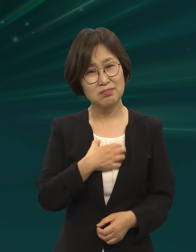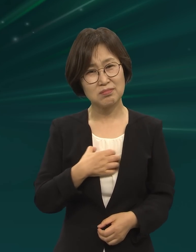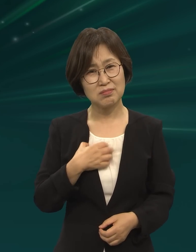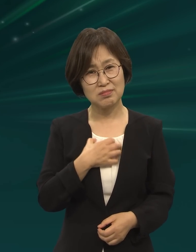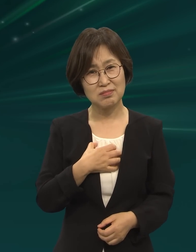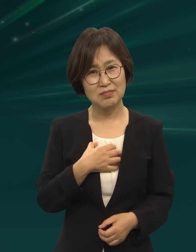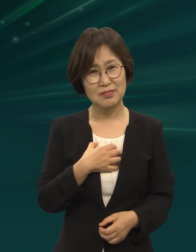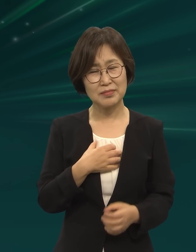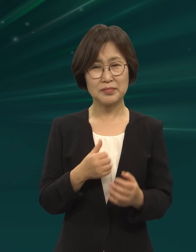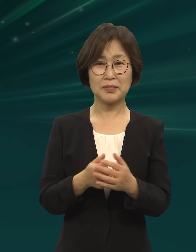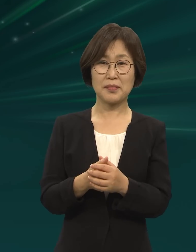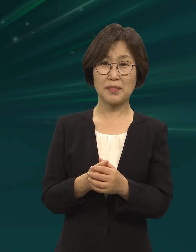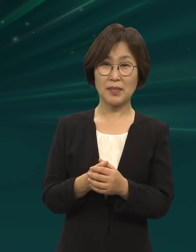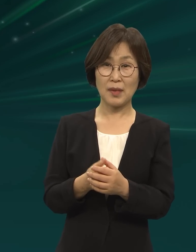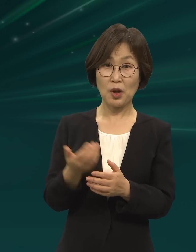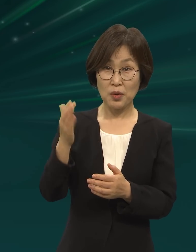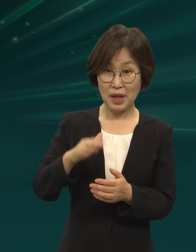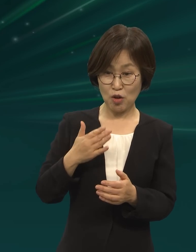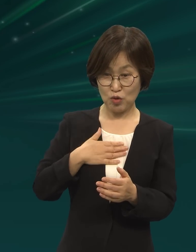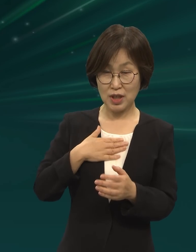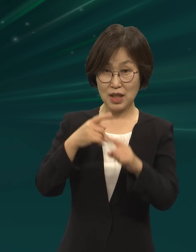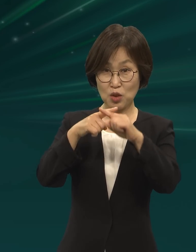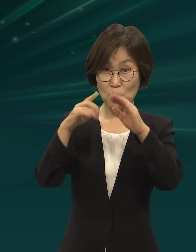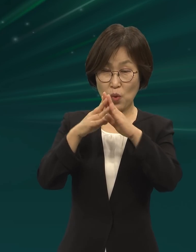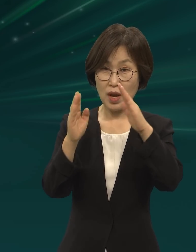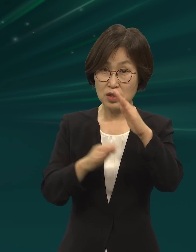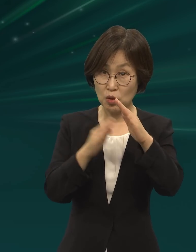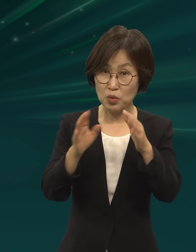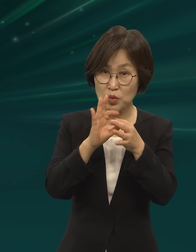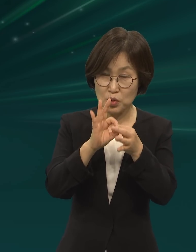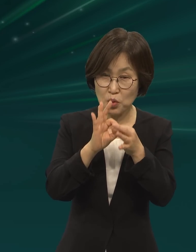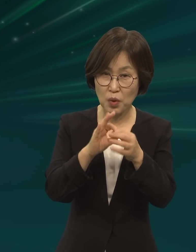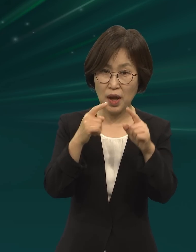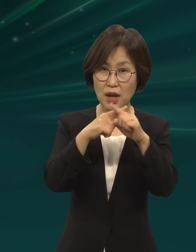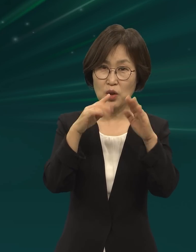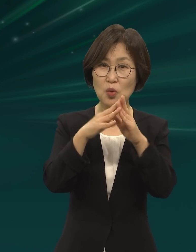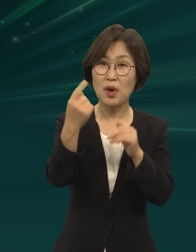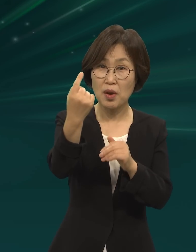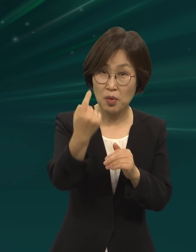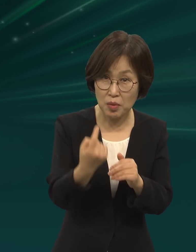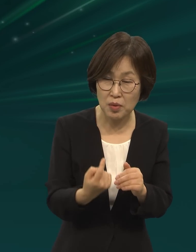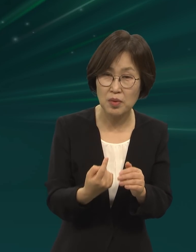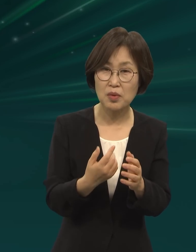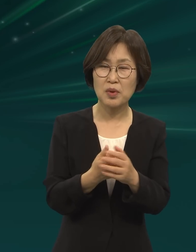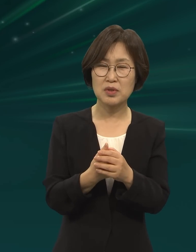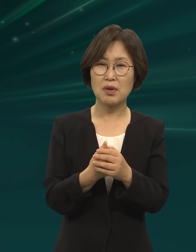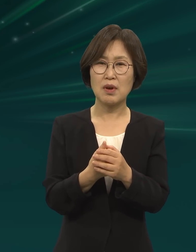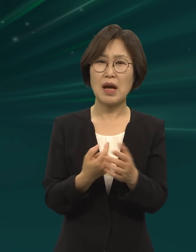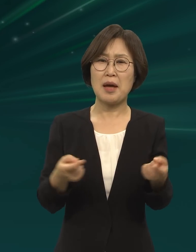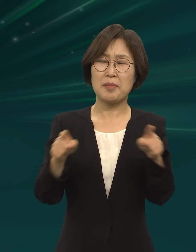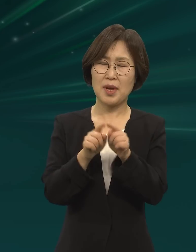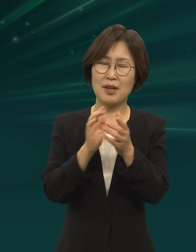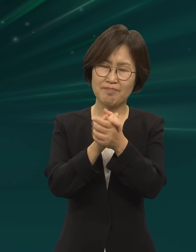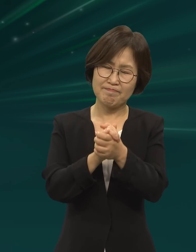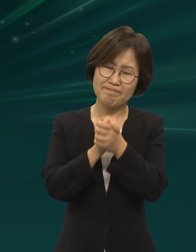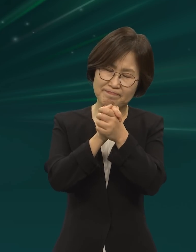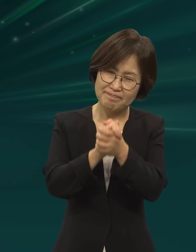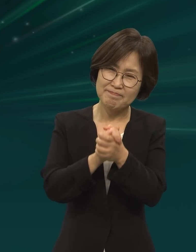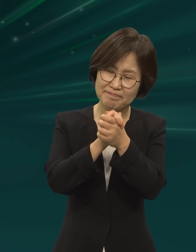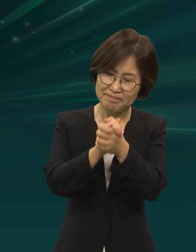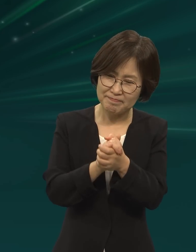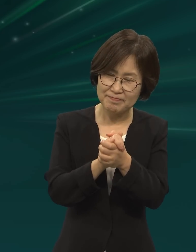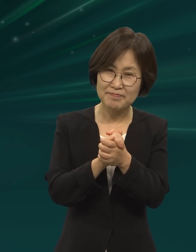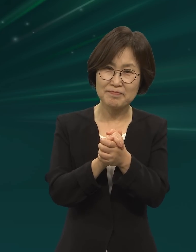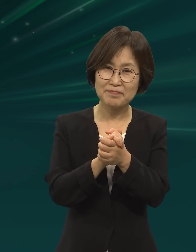어떤 성도를 통해 우리 교회에 오게 되는데 계속 이렇게 기도하고 있었습니다. 어떤 날에